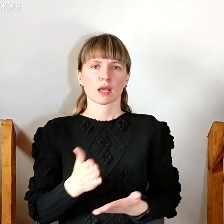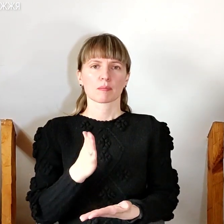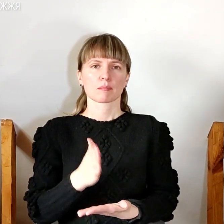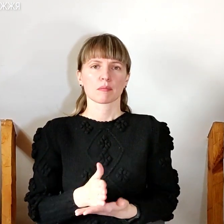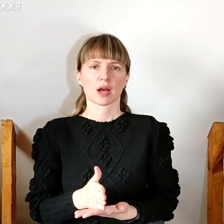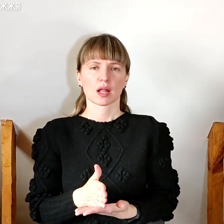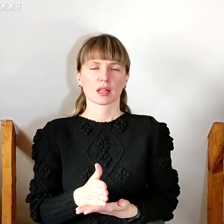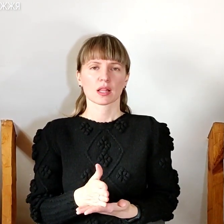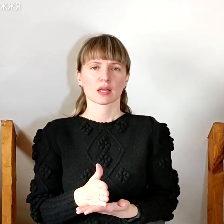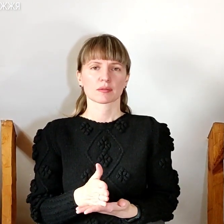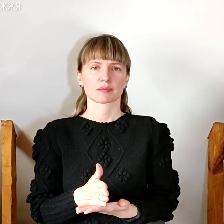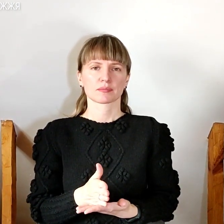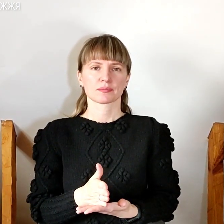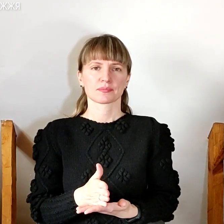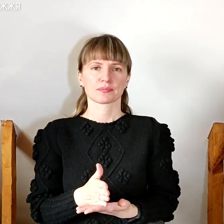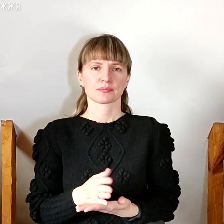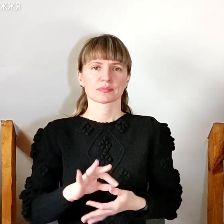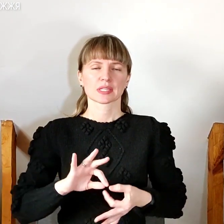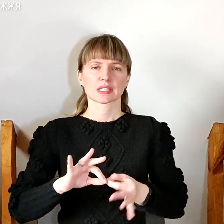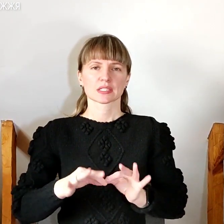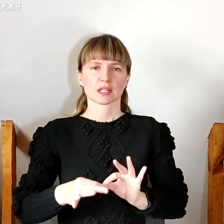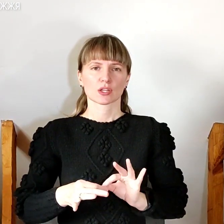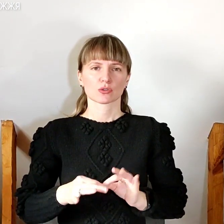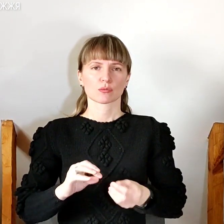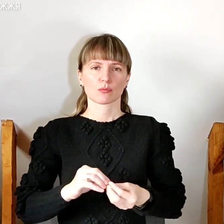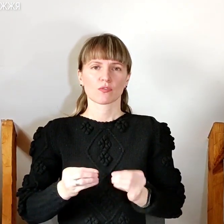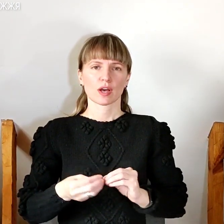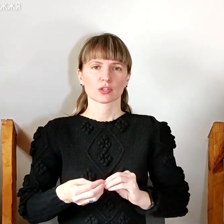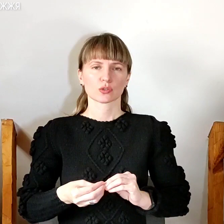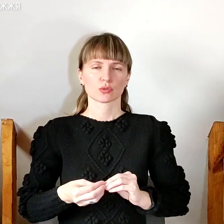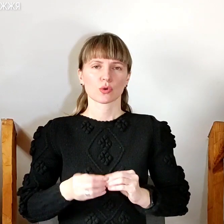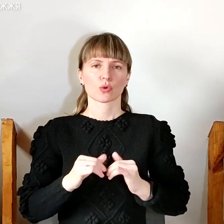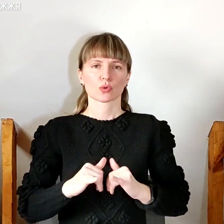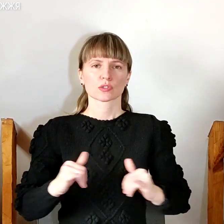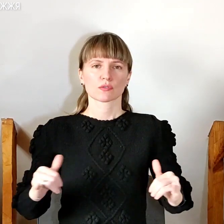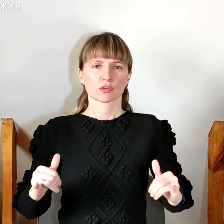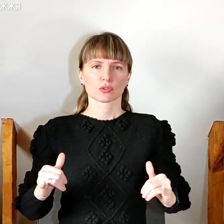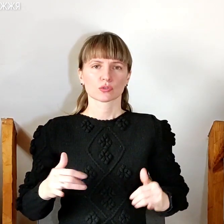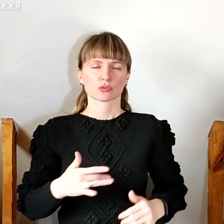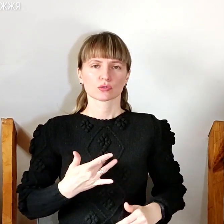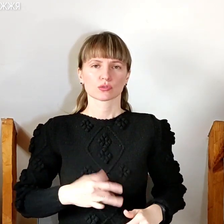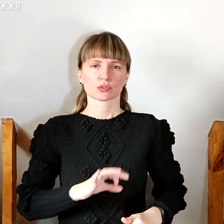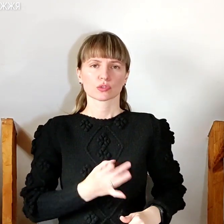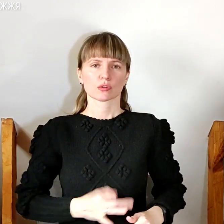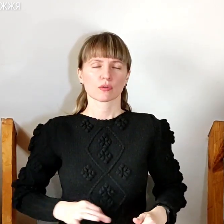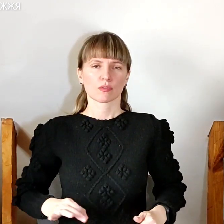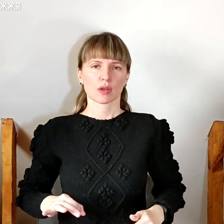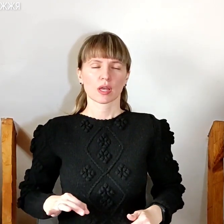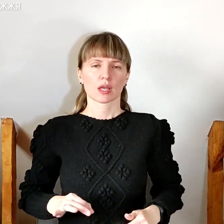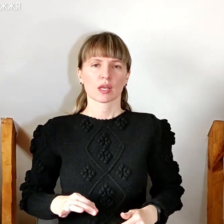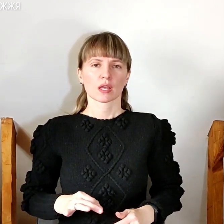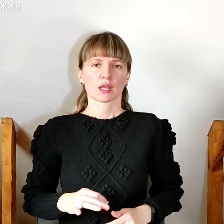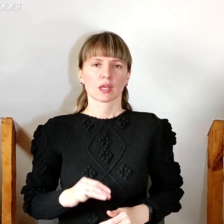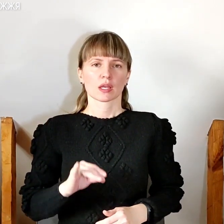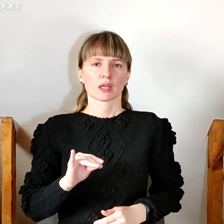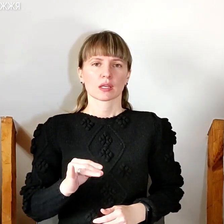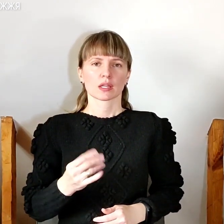складну ваду розвитку шлунково-кишкового тракту. Двоє діток теж